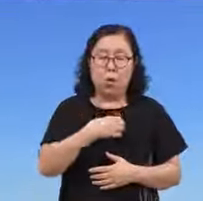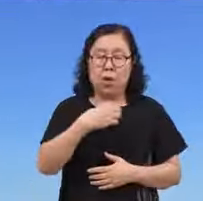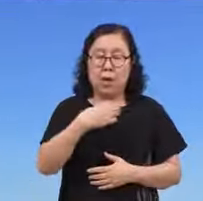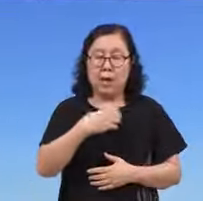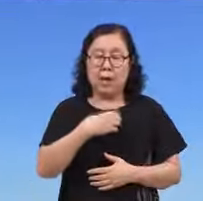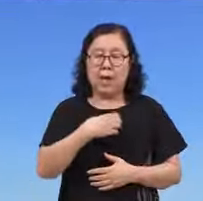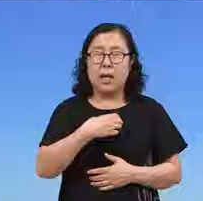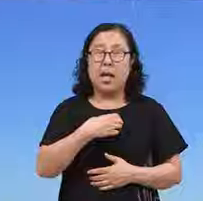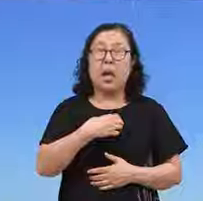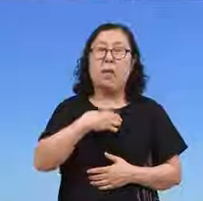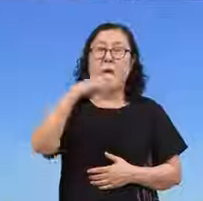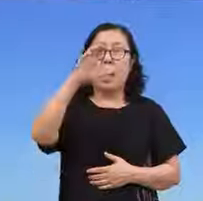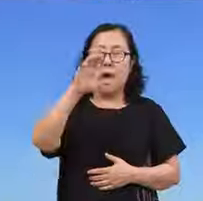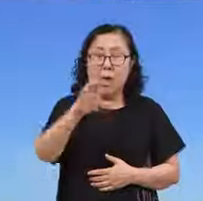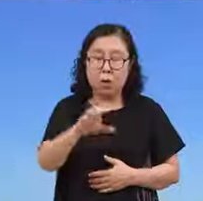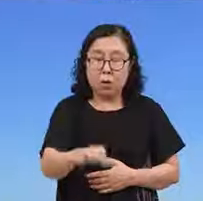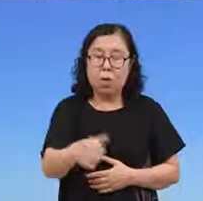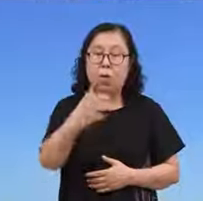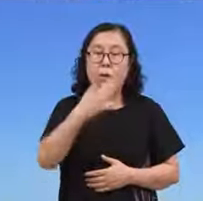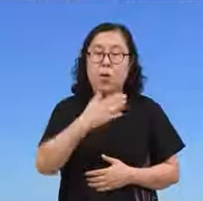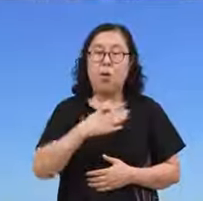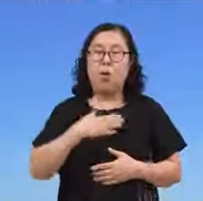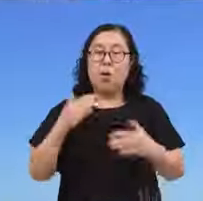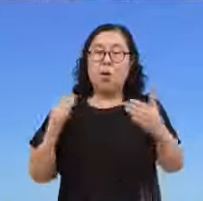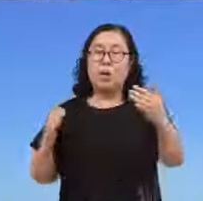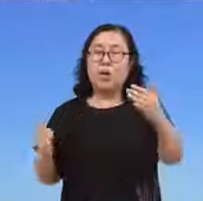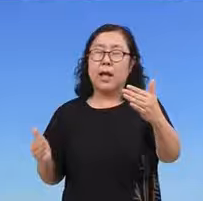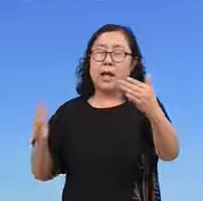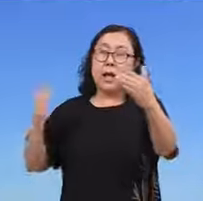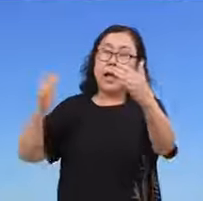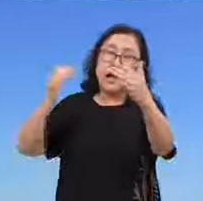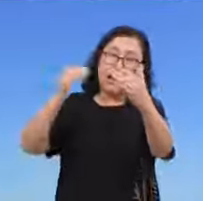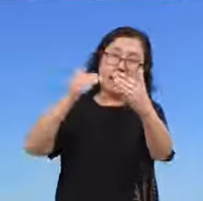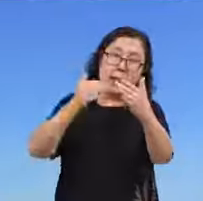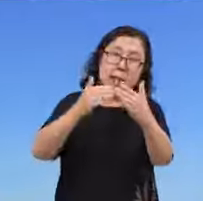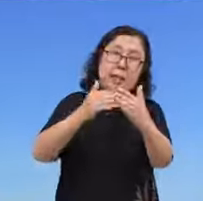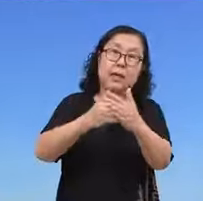저 위험한 곳 내가 이를 때며